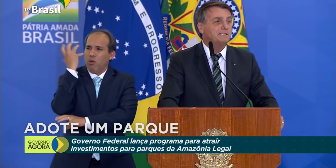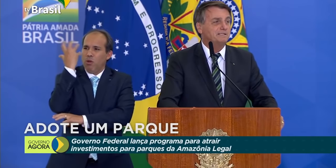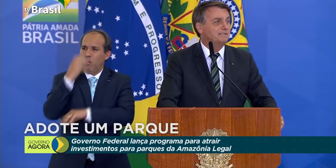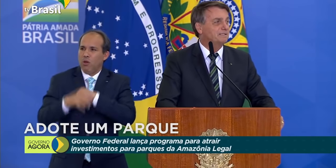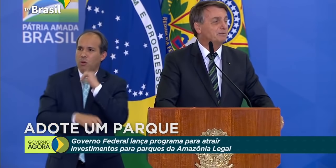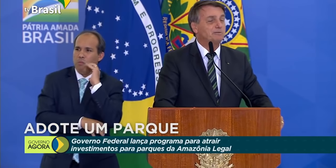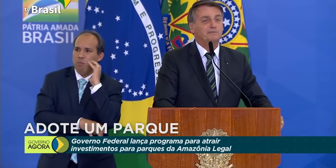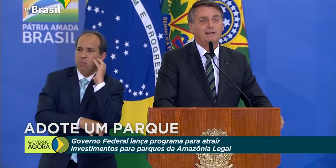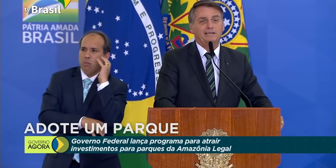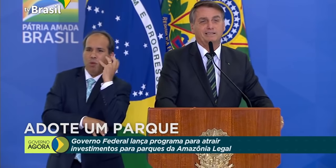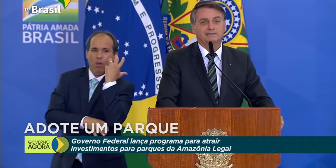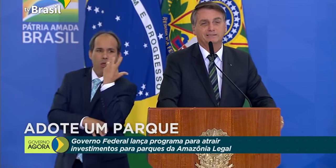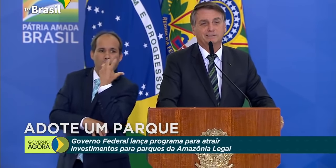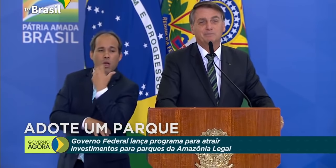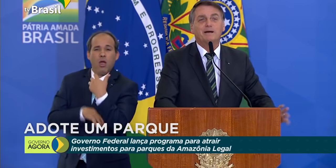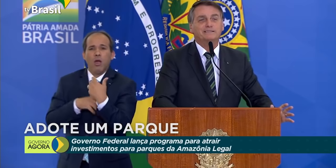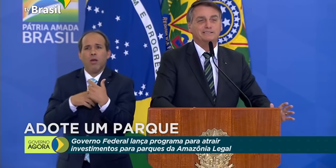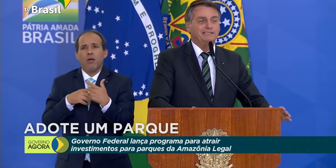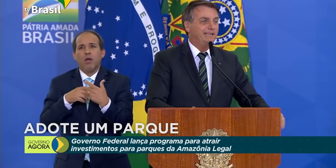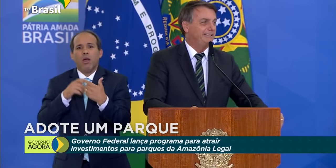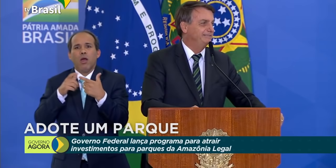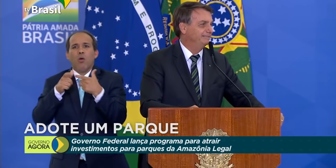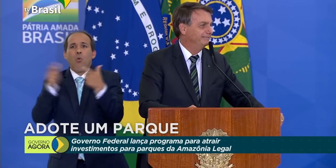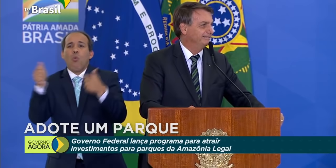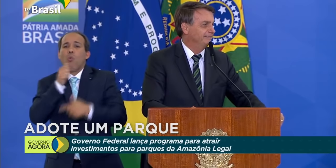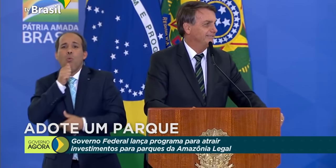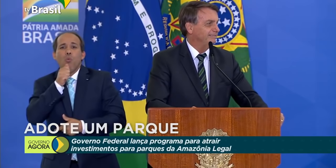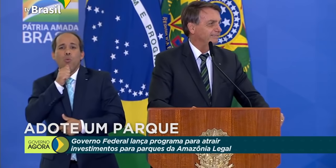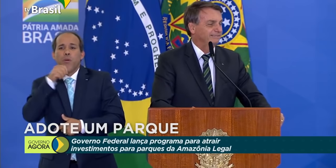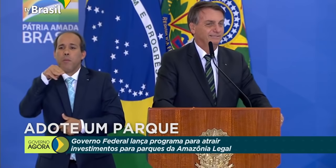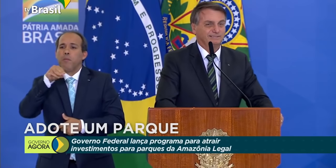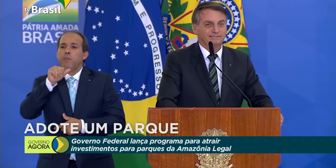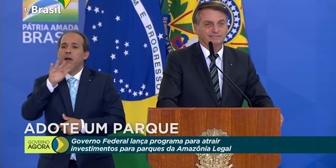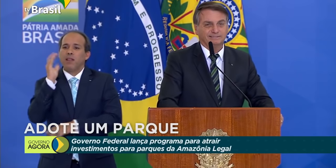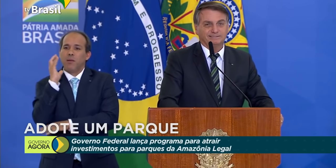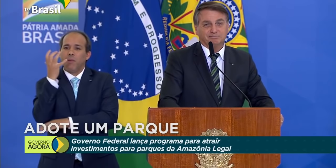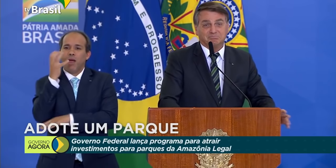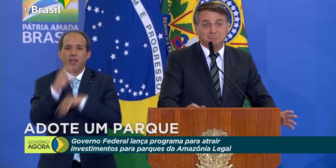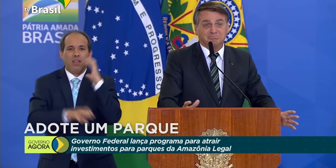muitos países não se fala em Mata ciliar